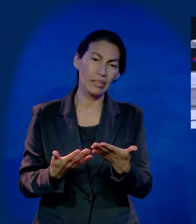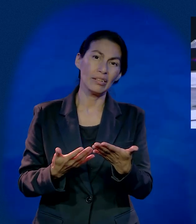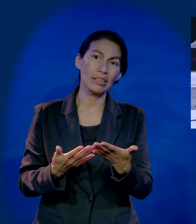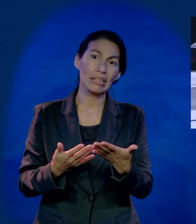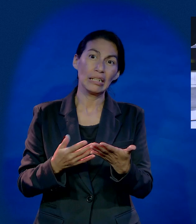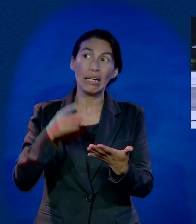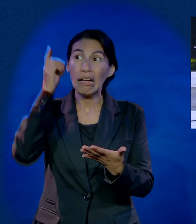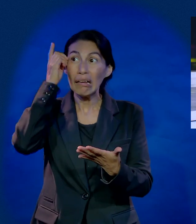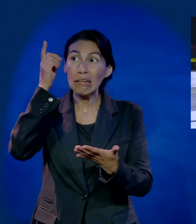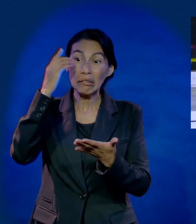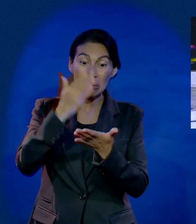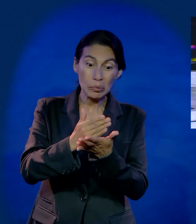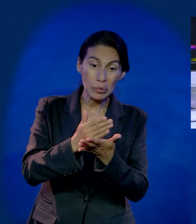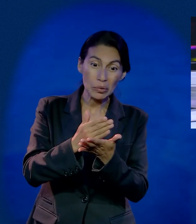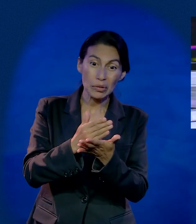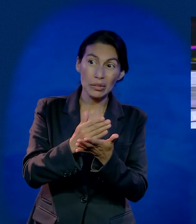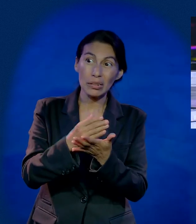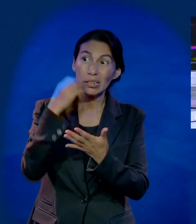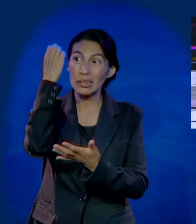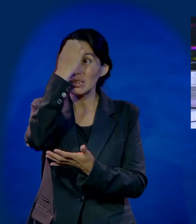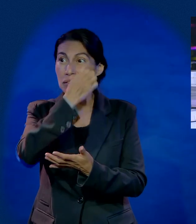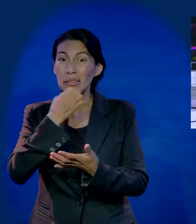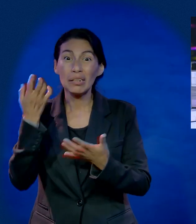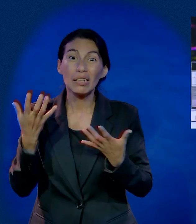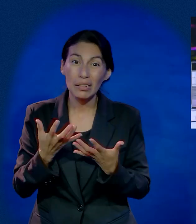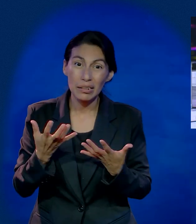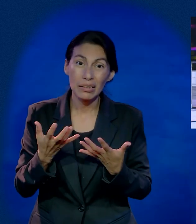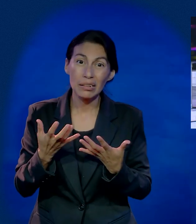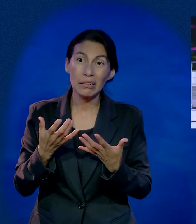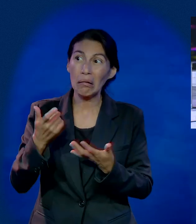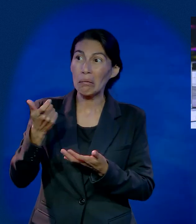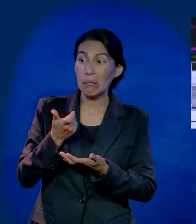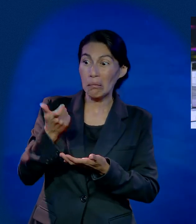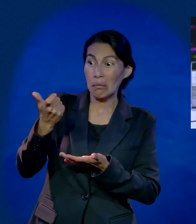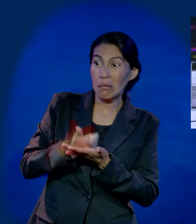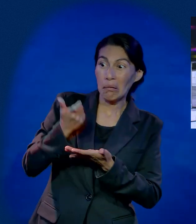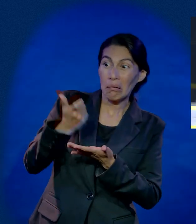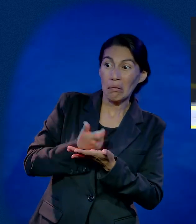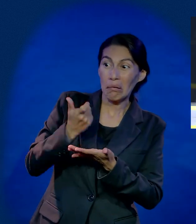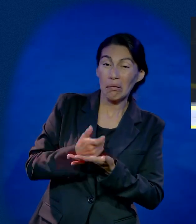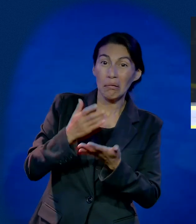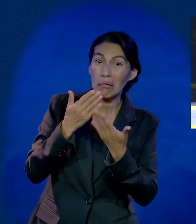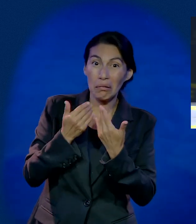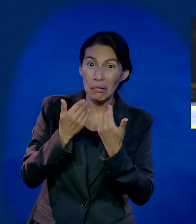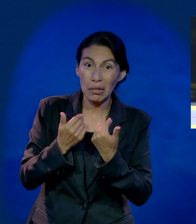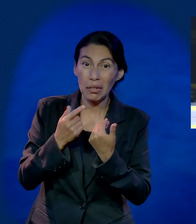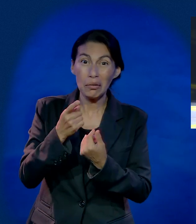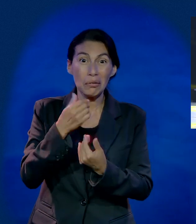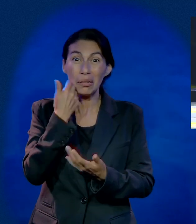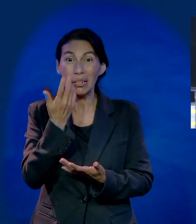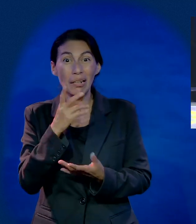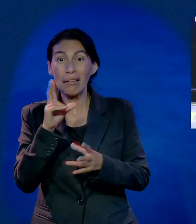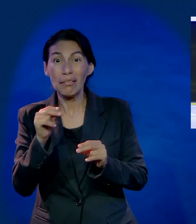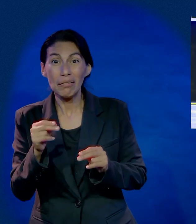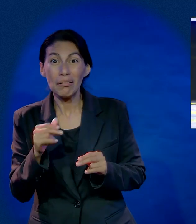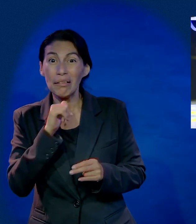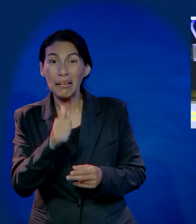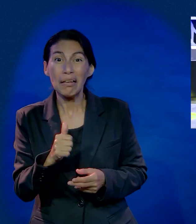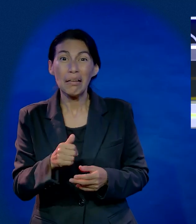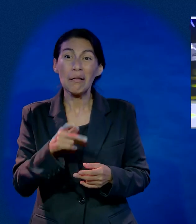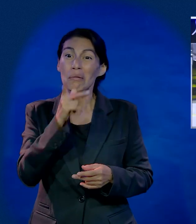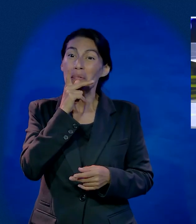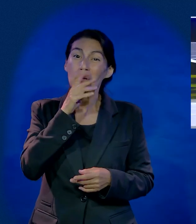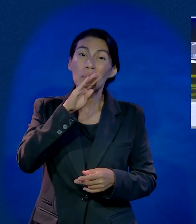aquí. Tratas de traer una Biblia ahí, pero no te hallas porque sientes que Dios te limita, porque no pudiste hacer ese examen, porque no tienes el sueldo